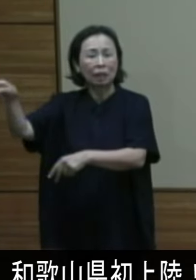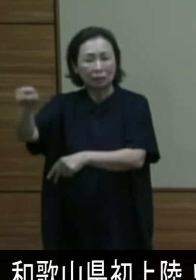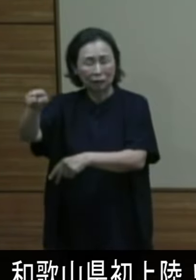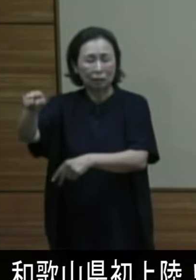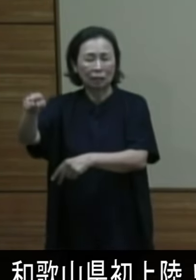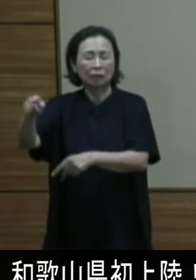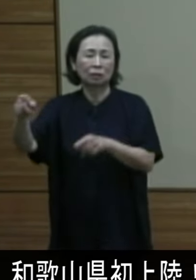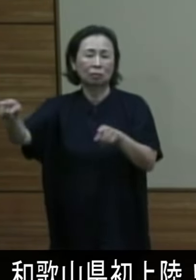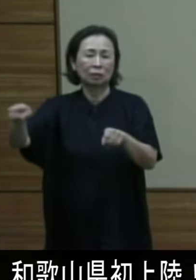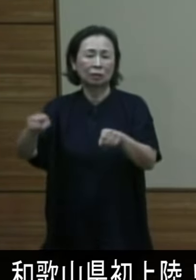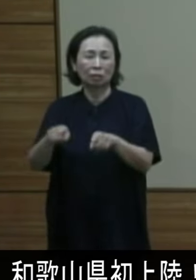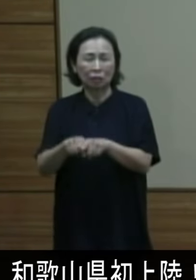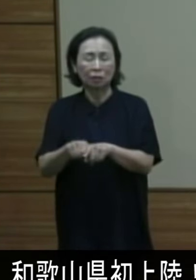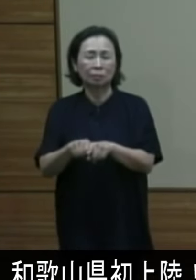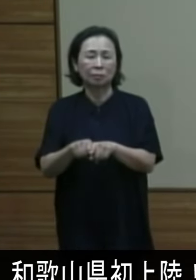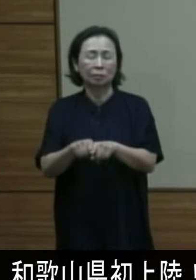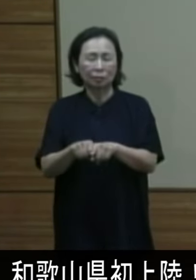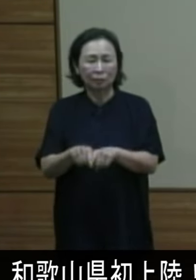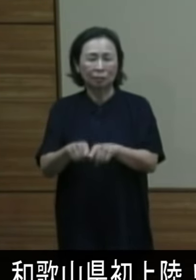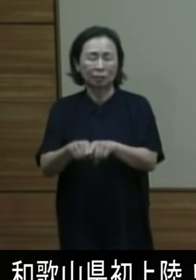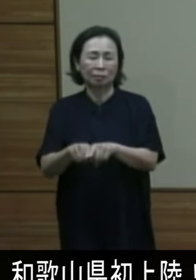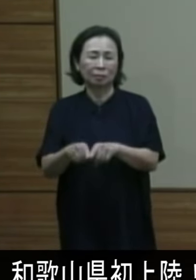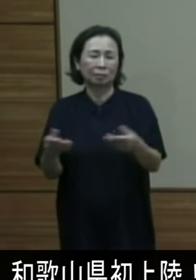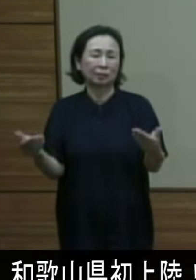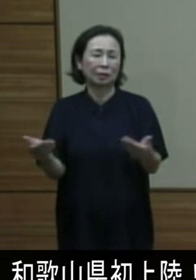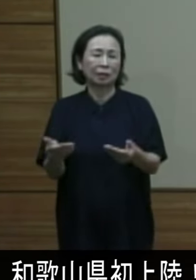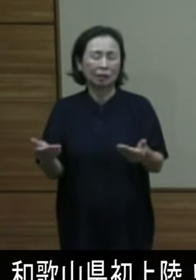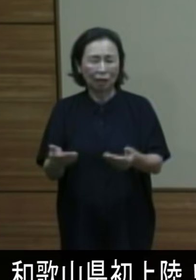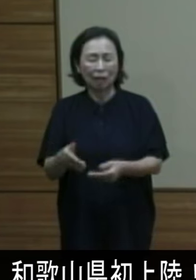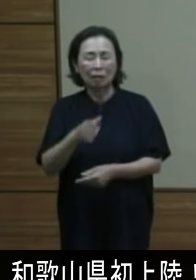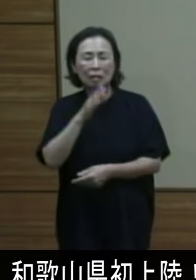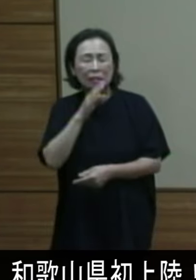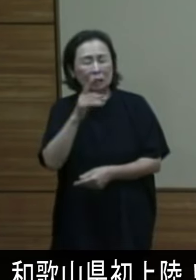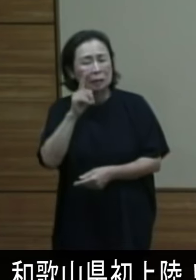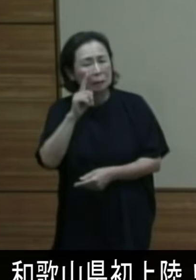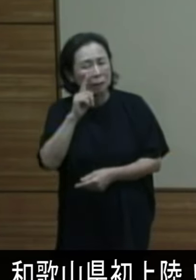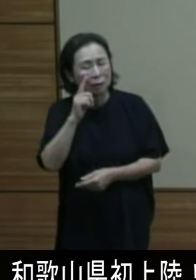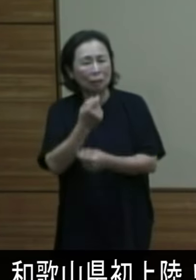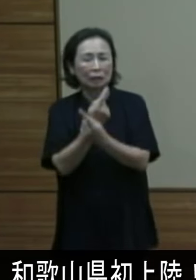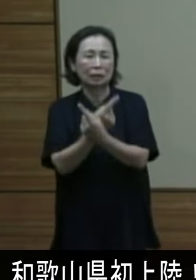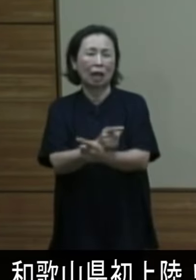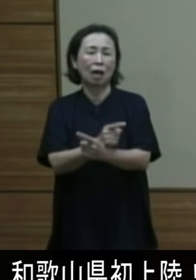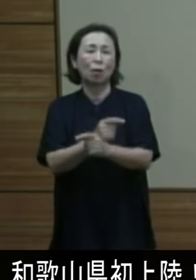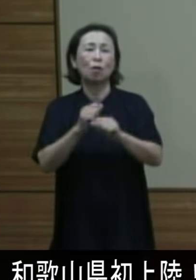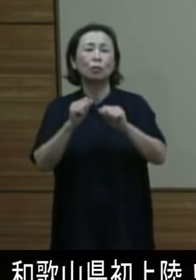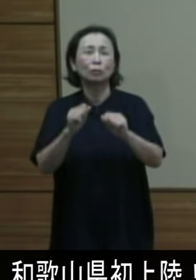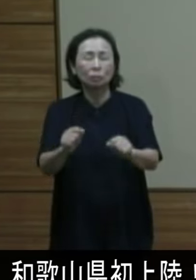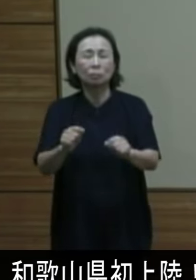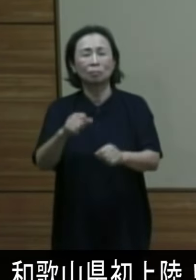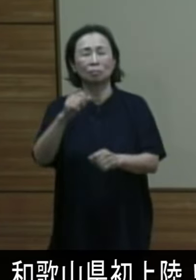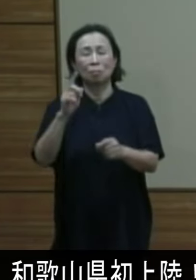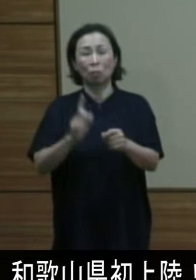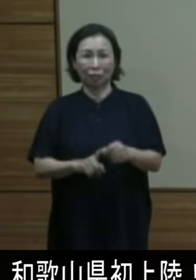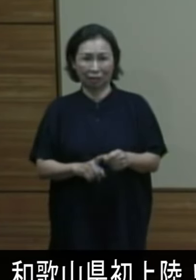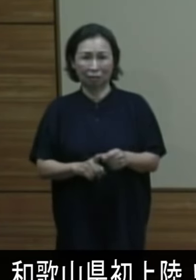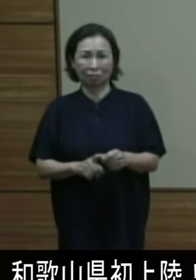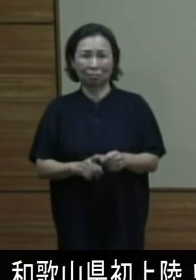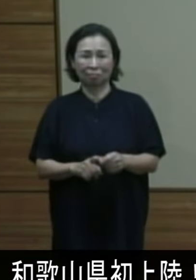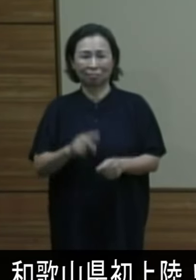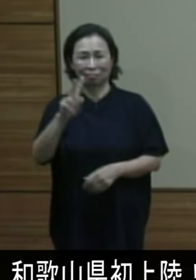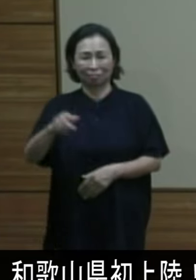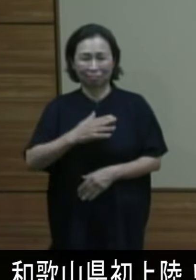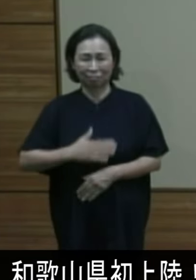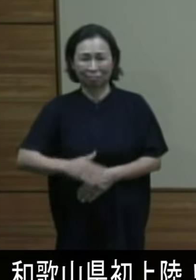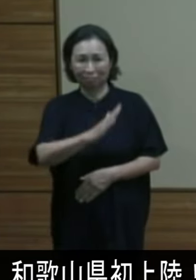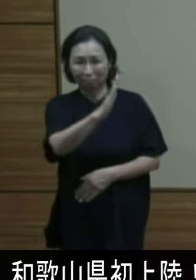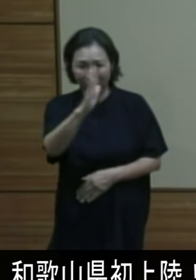と、共同して、こういう実証の実験をしていくと、こういう趣旨でありますので、ぜひご理解をいただ